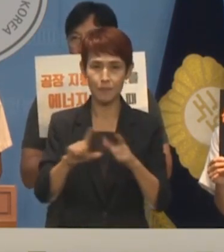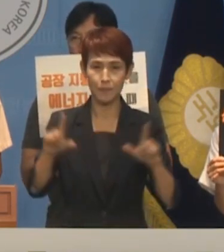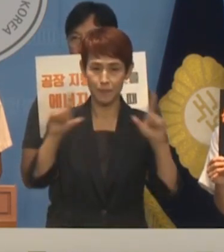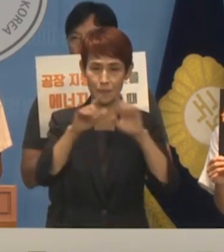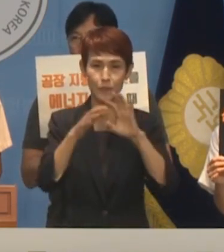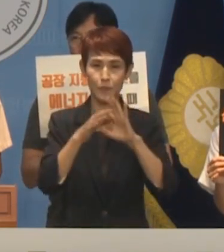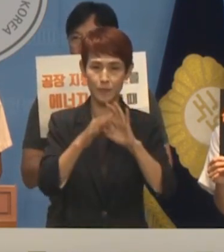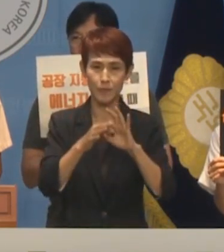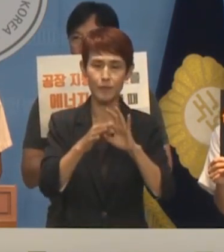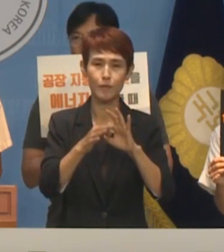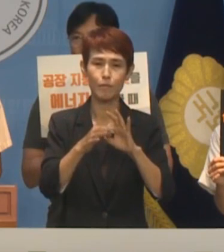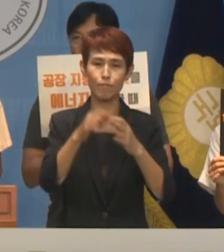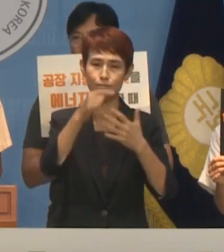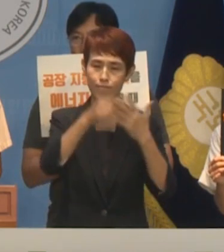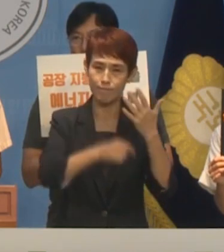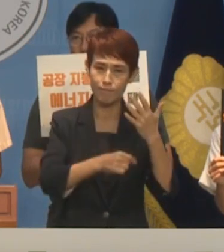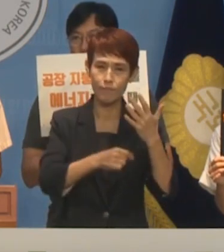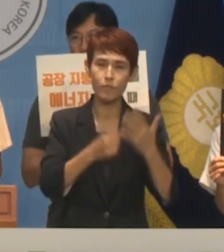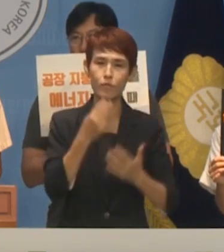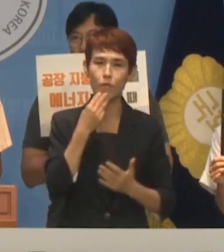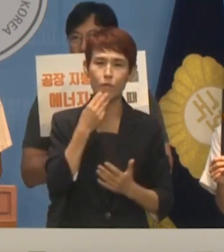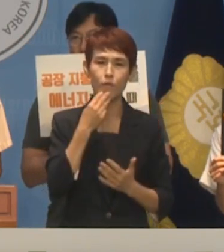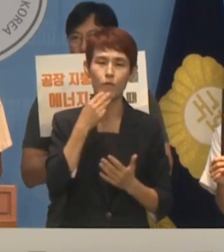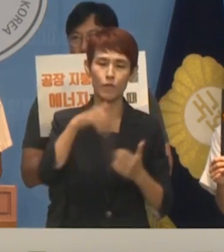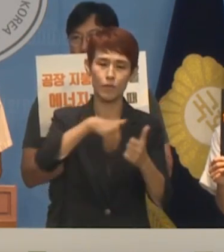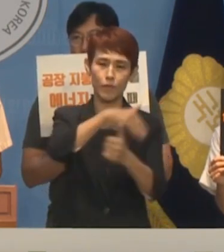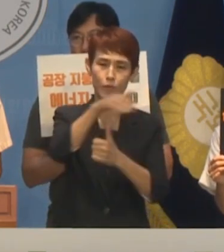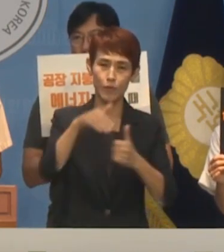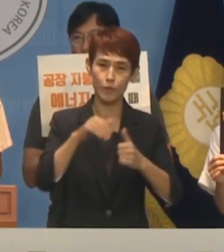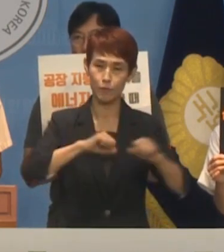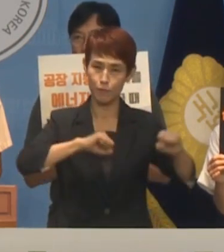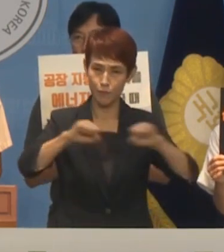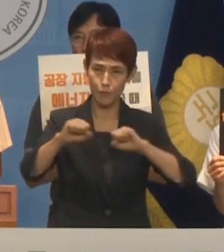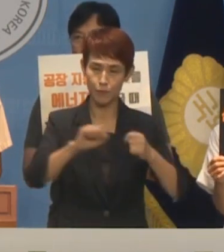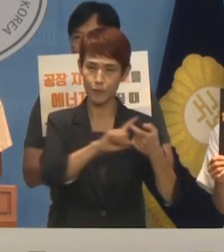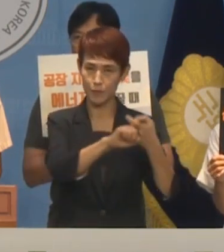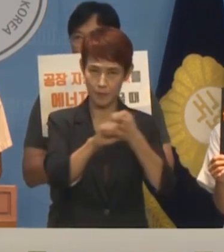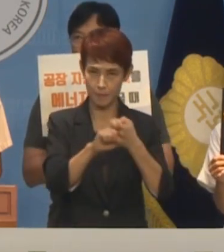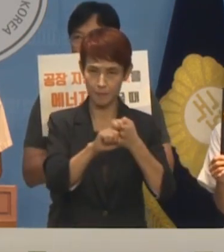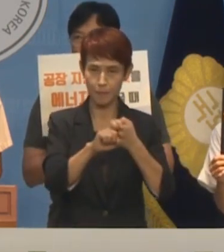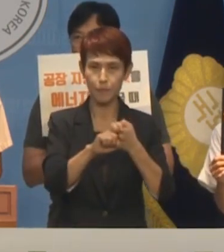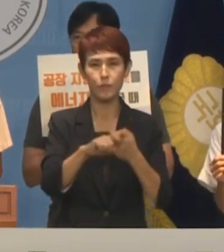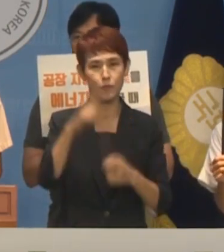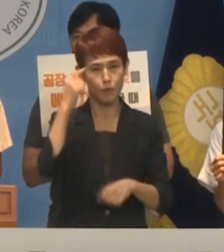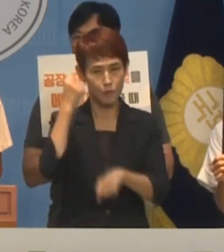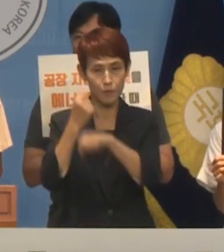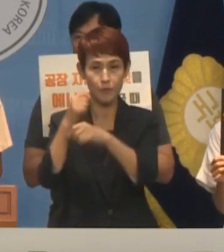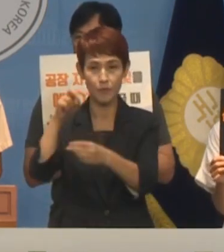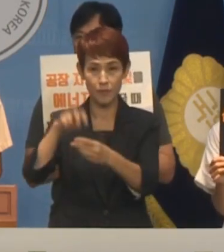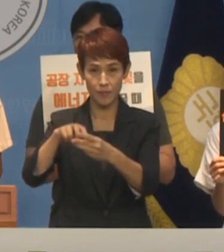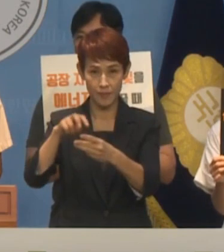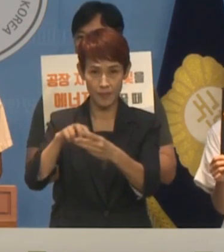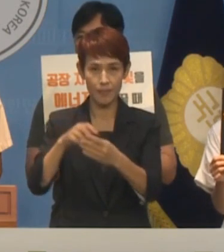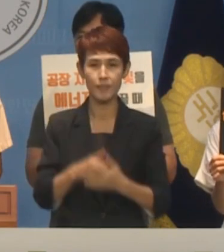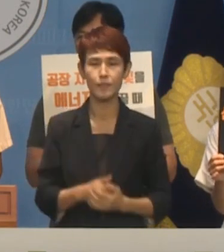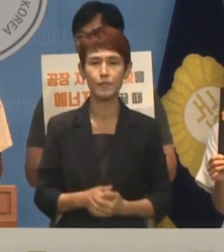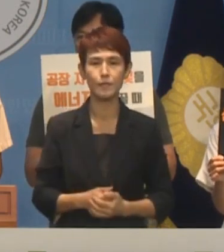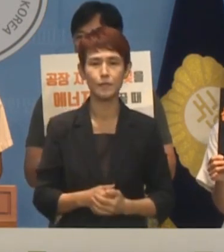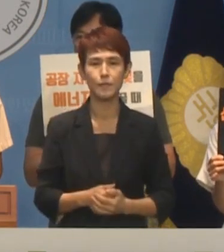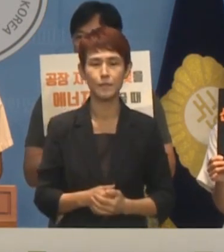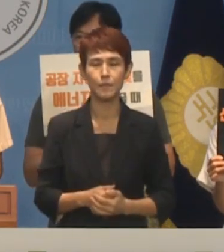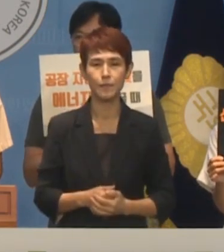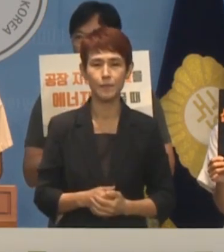빅웨이브, 서울환경운동연합, 에너지전환포럼, 지속가능발전연구센터, 풀시행동연구소, 플랜